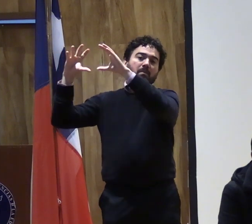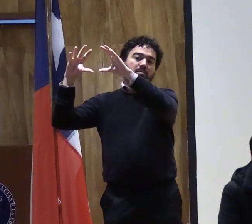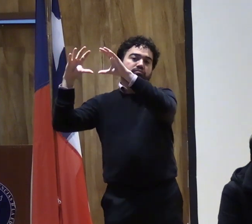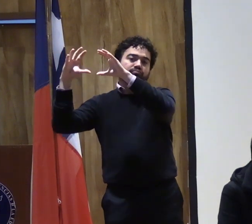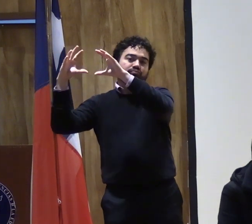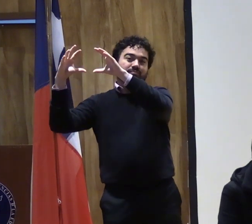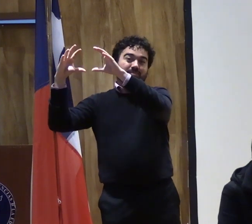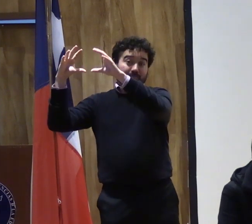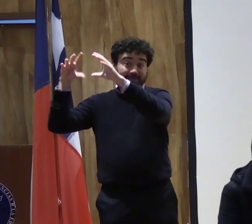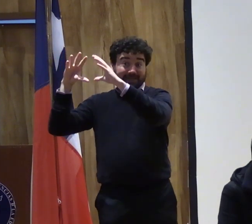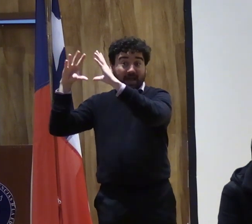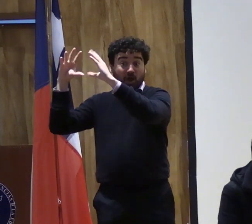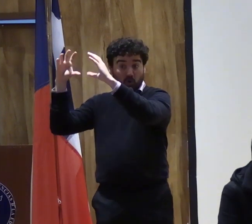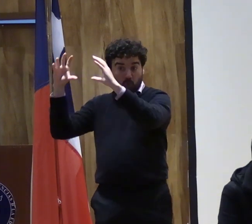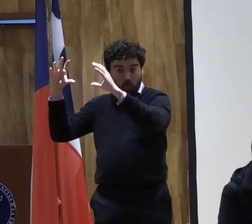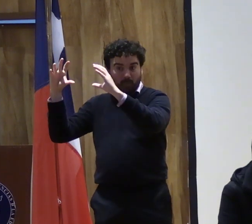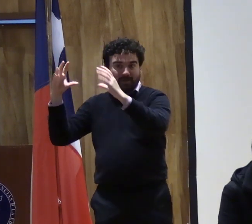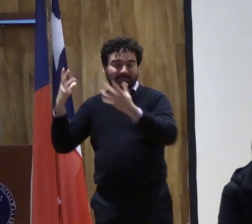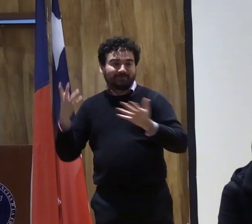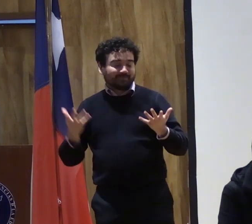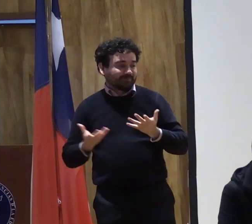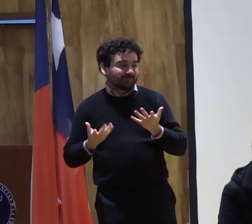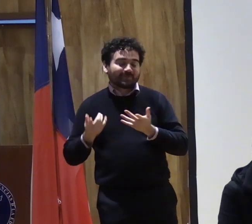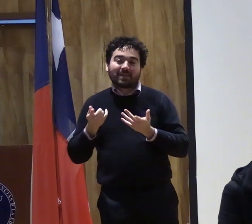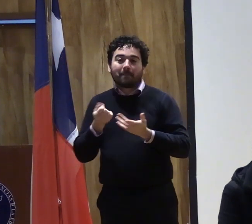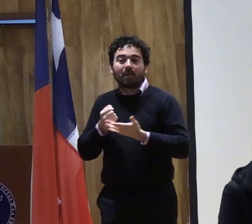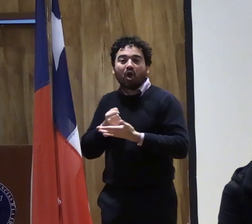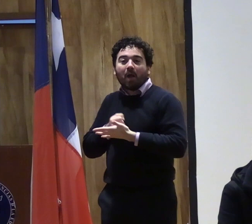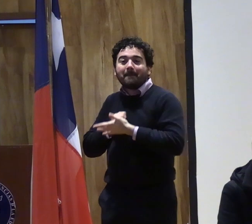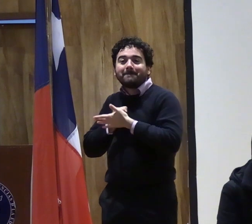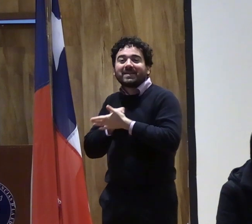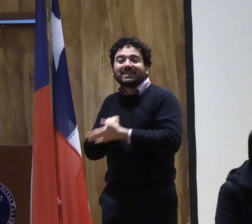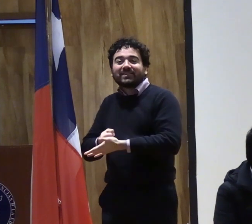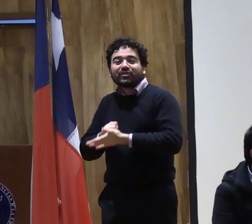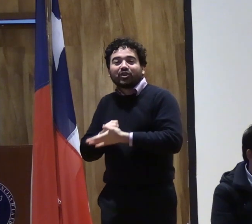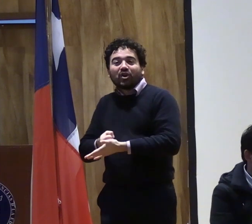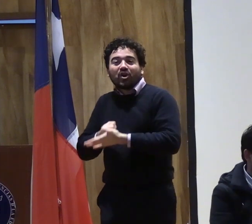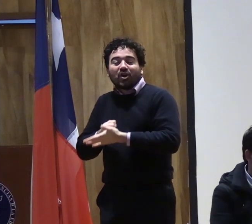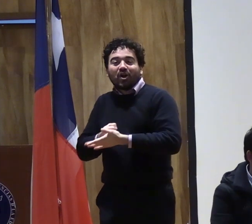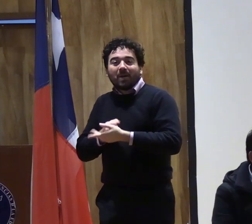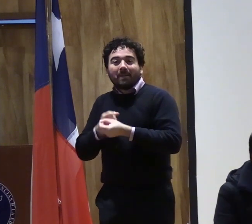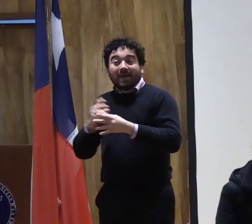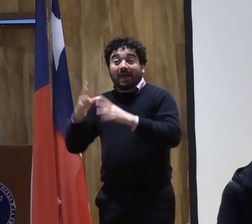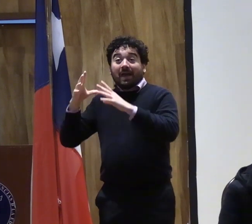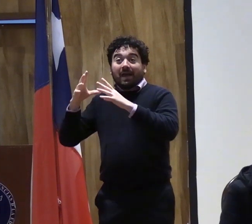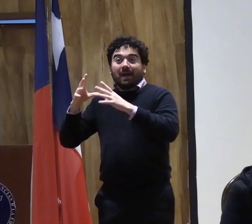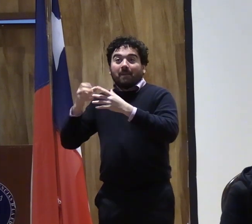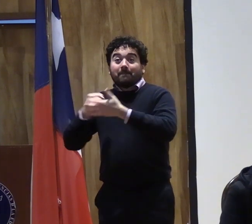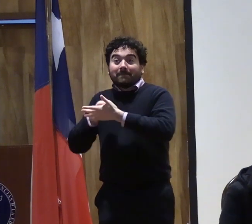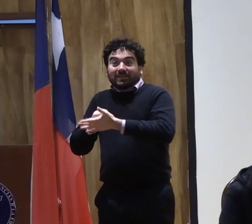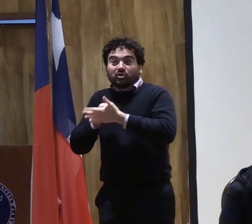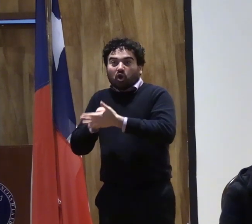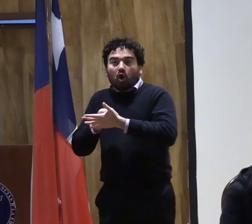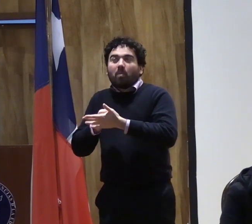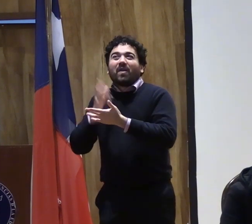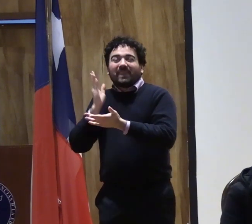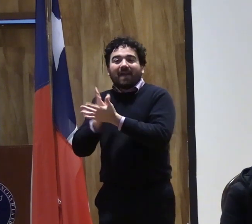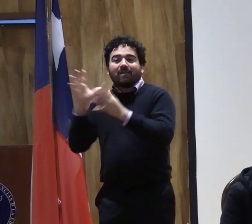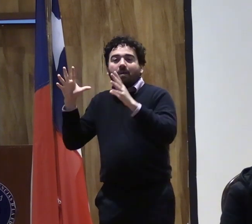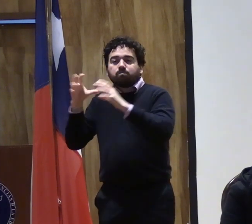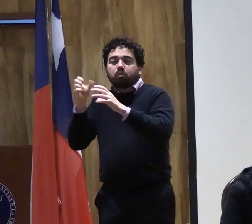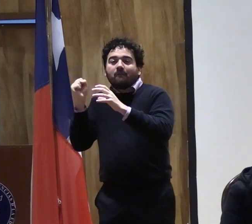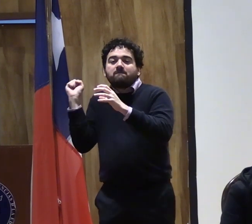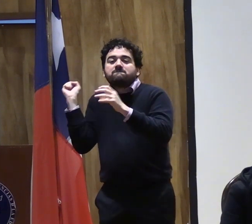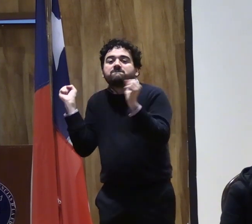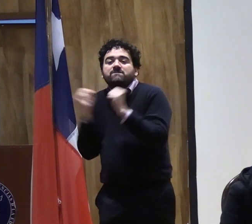las nubes, para que la presión pierda, la nube se tiene que enfriar como a